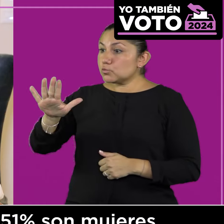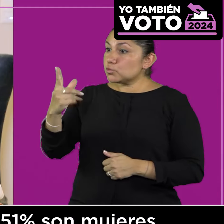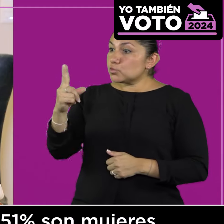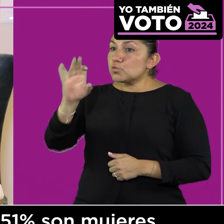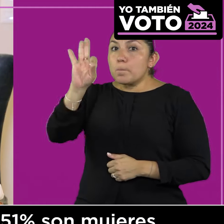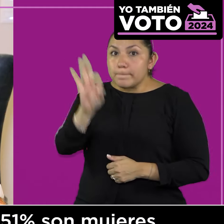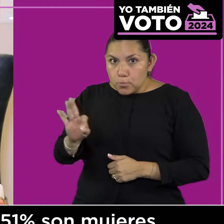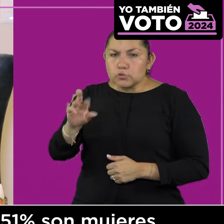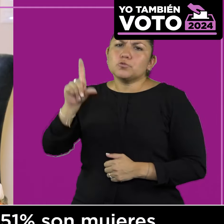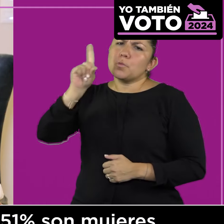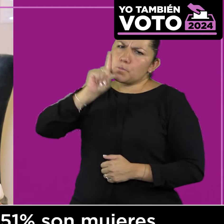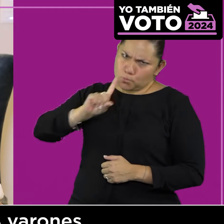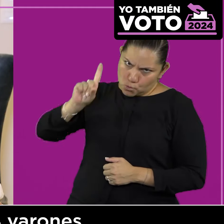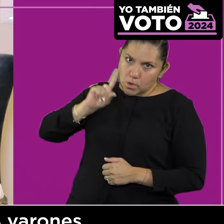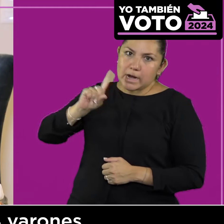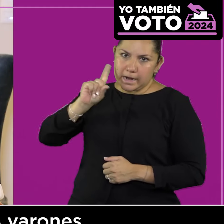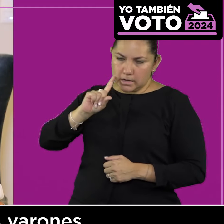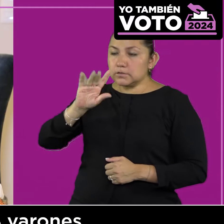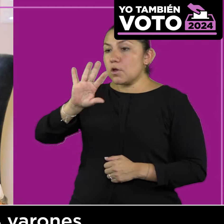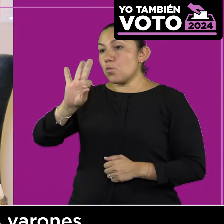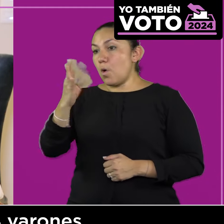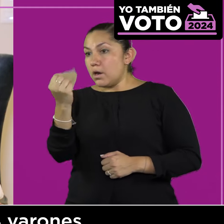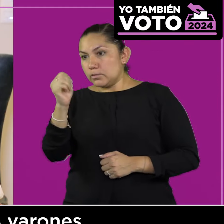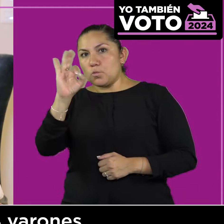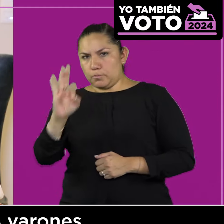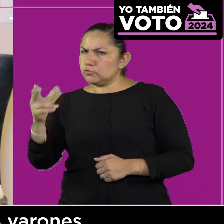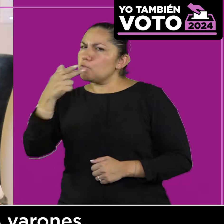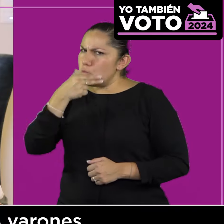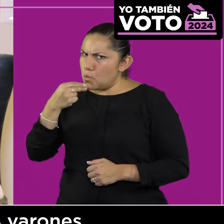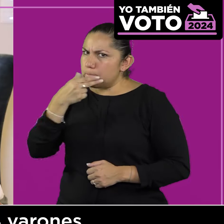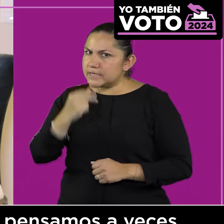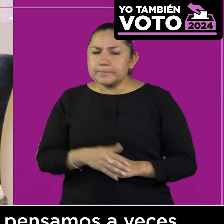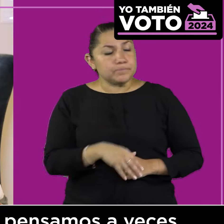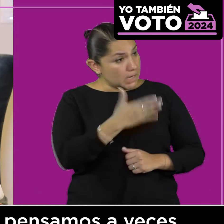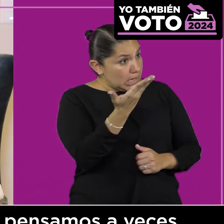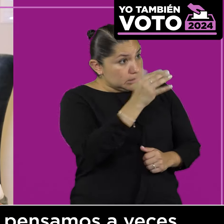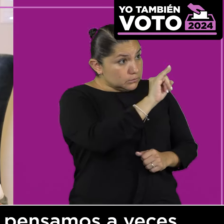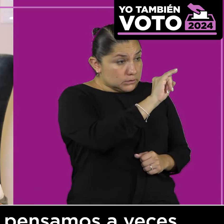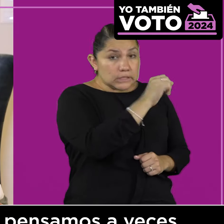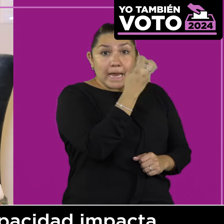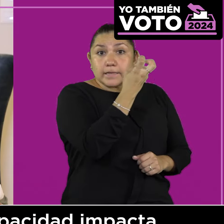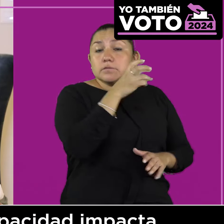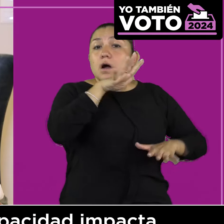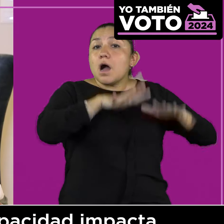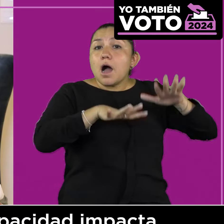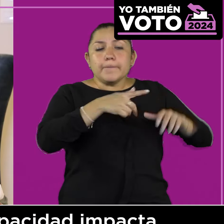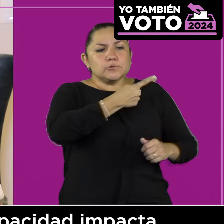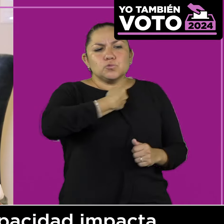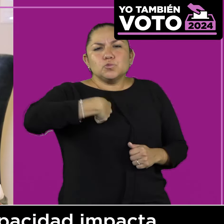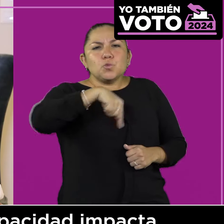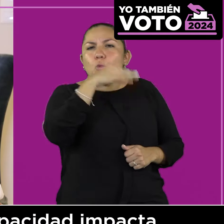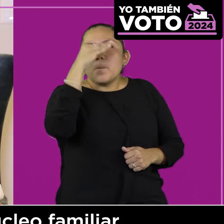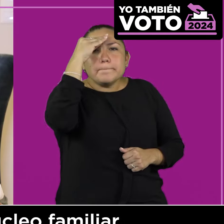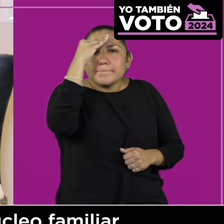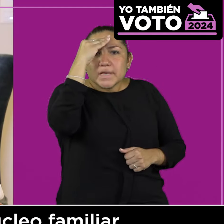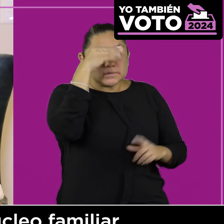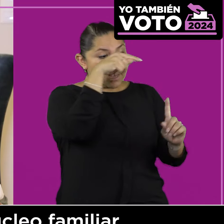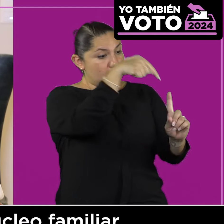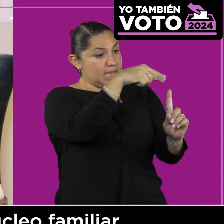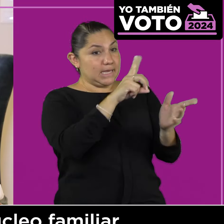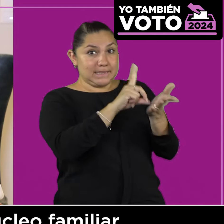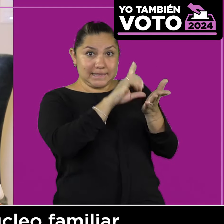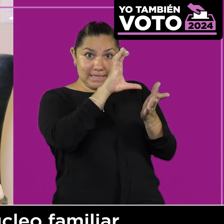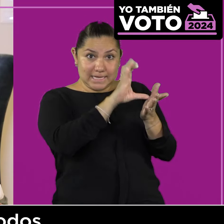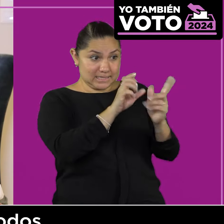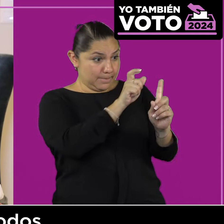del 51 1% son mujeres y el 49 varones Sí pero lo que no pensamos a veces es que la discapacidad impacta todo el